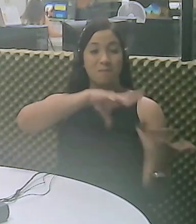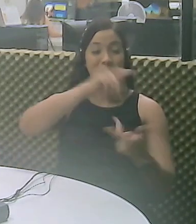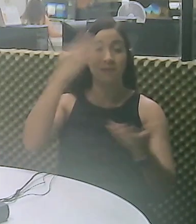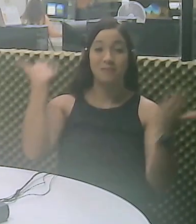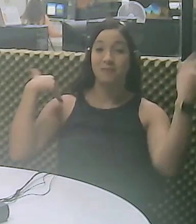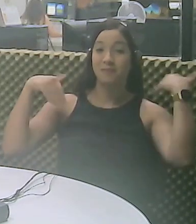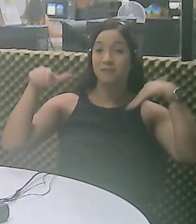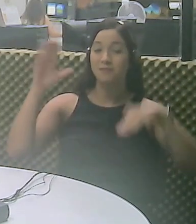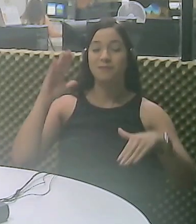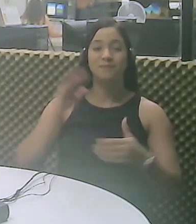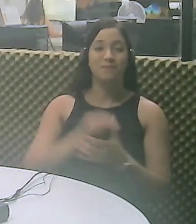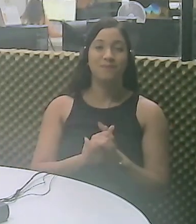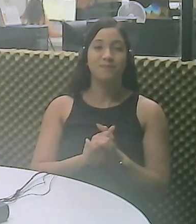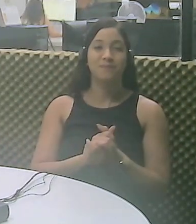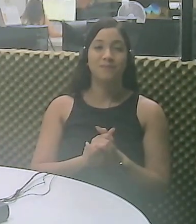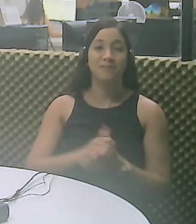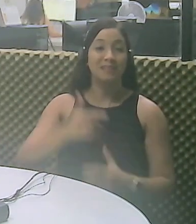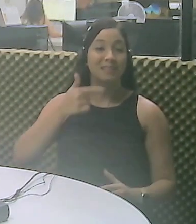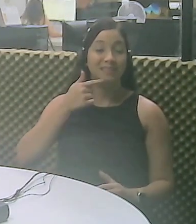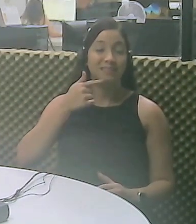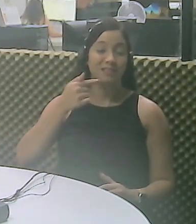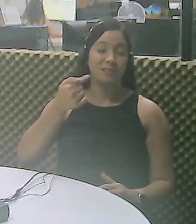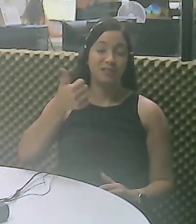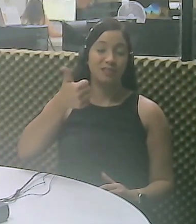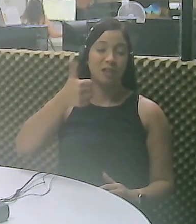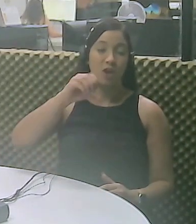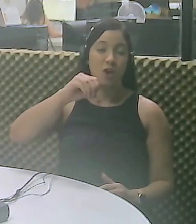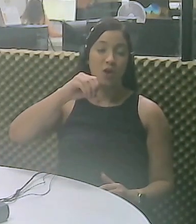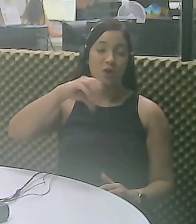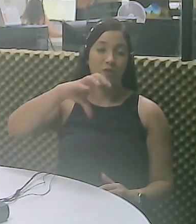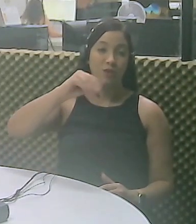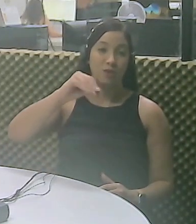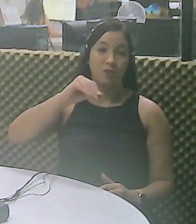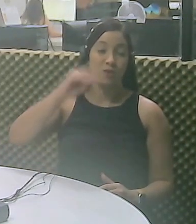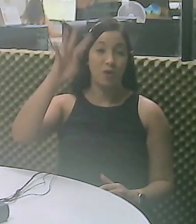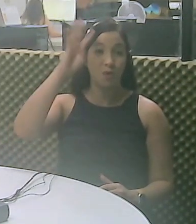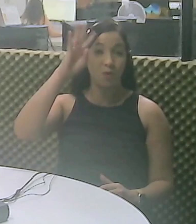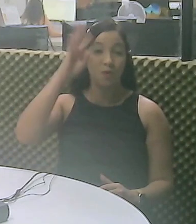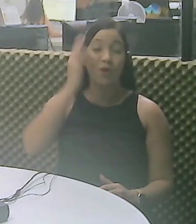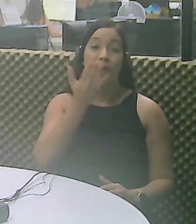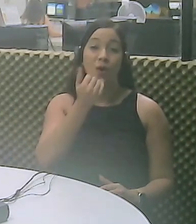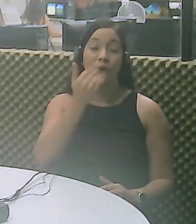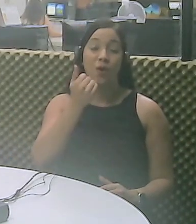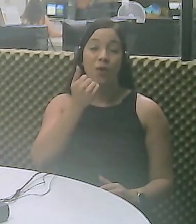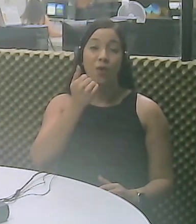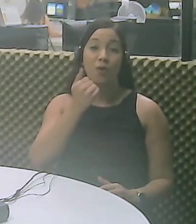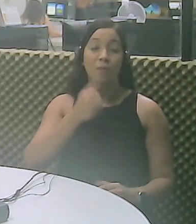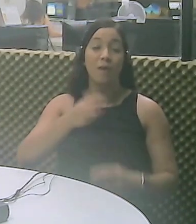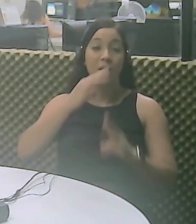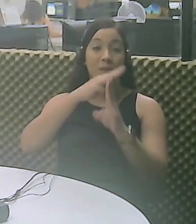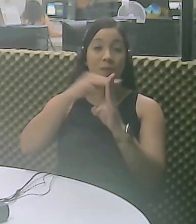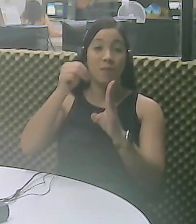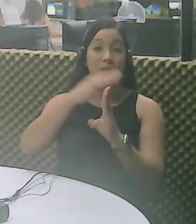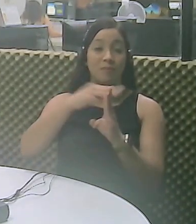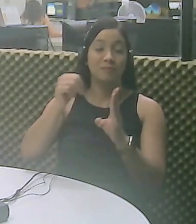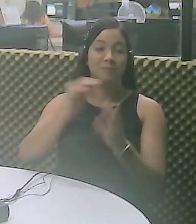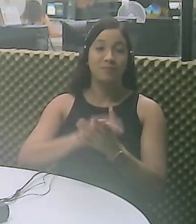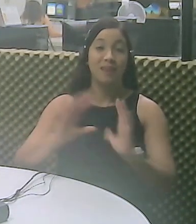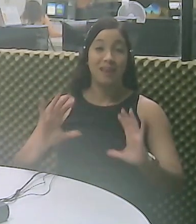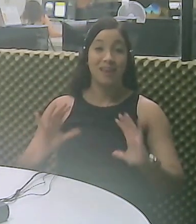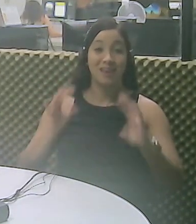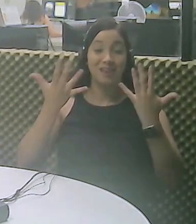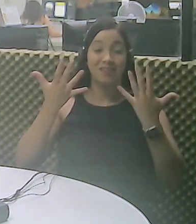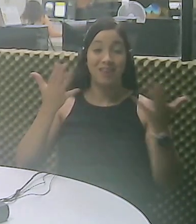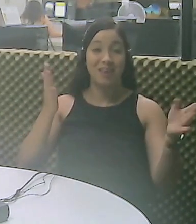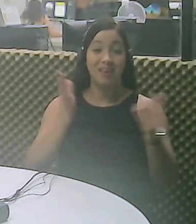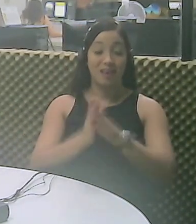Turismo. A partir das 7 horas da noite, tem Quarta Gastronômica no pátio central do Mercado Municipal. O evento segue